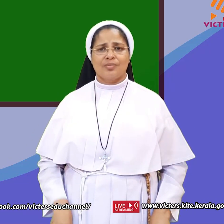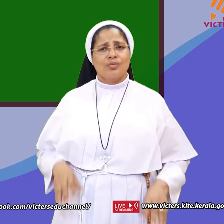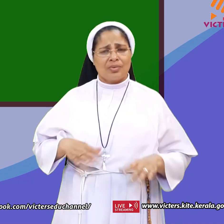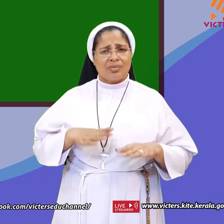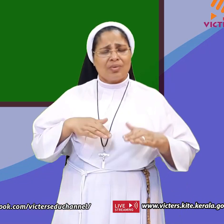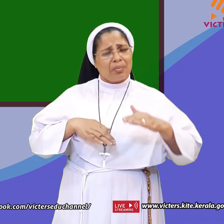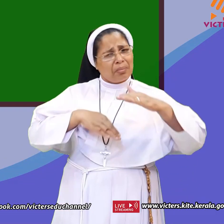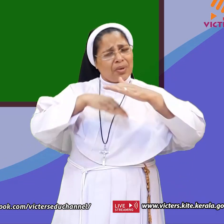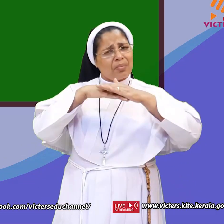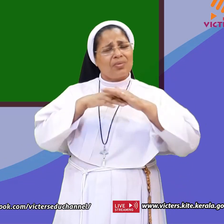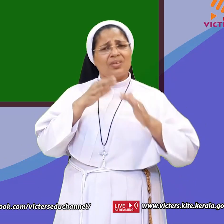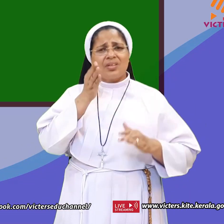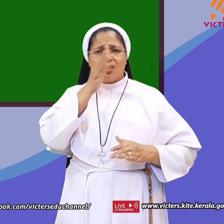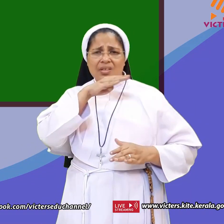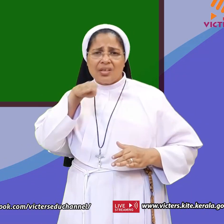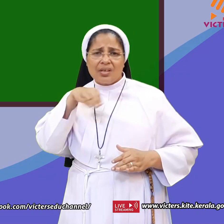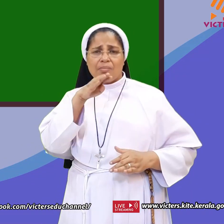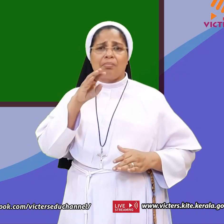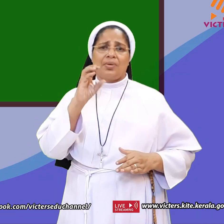പരമാവധി 80 മാർക്ക്.